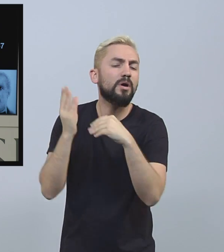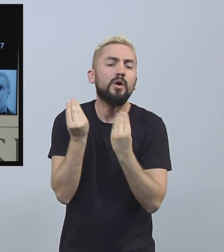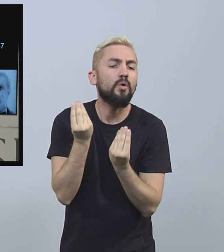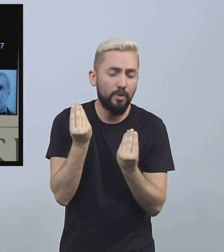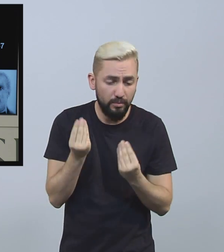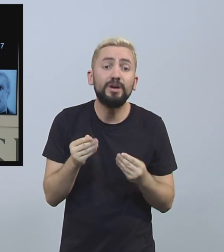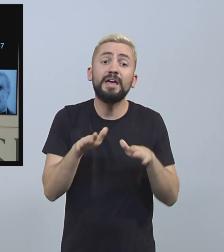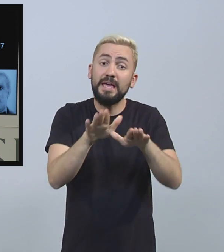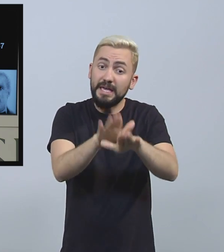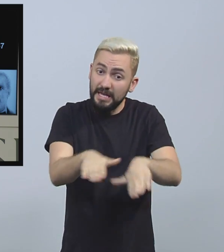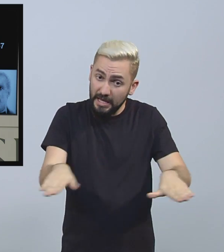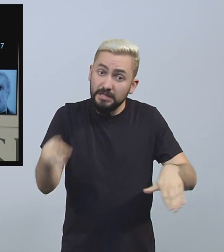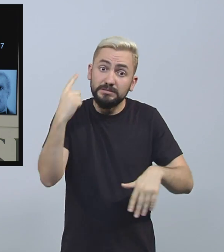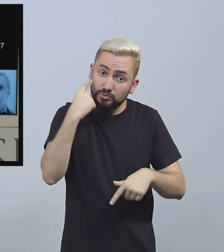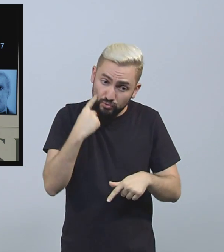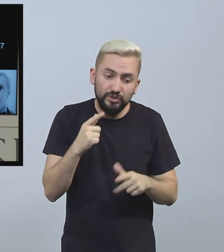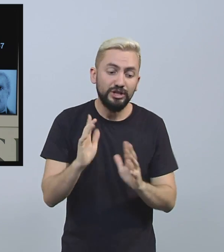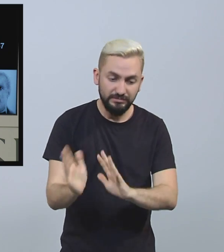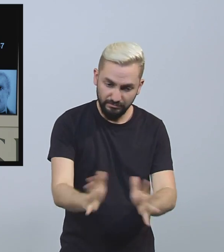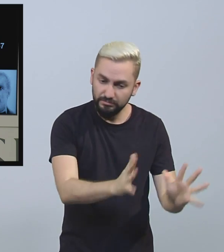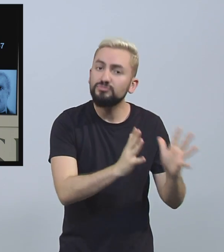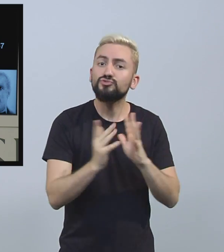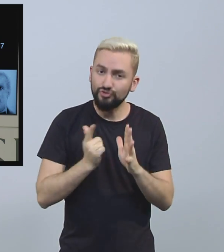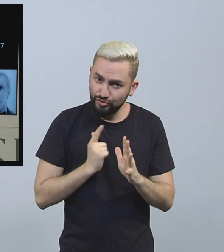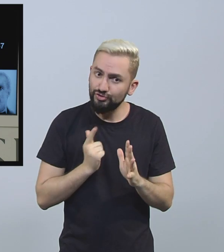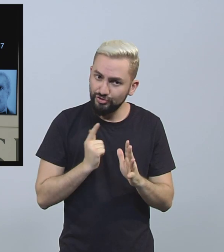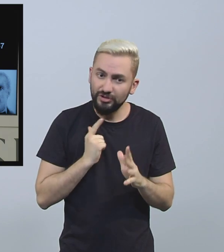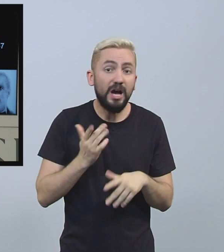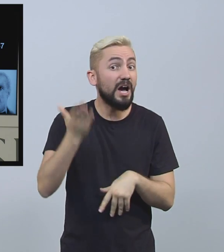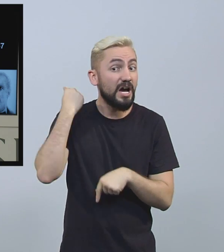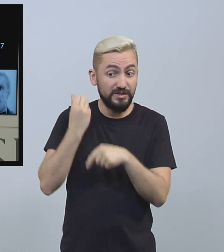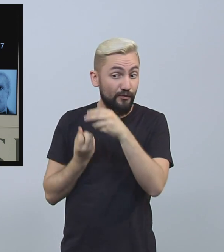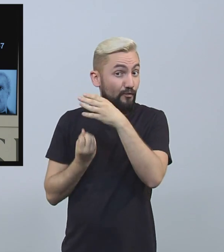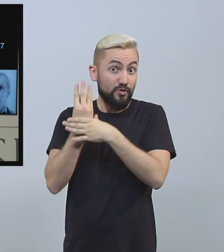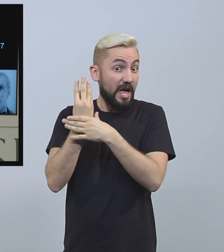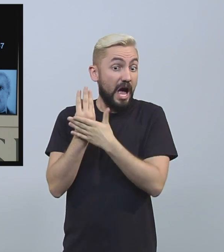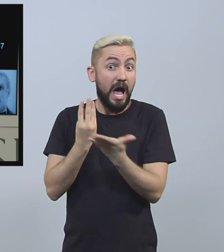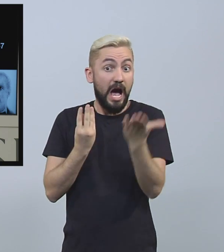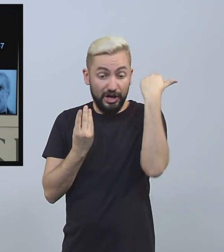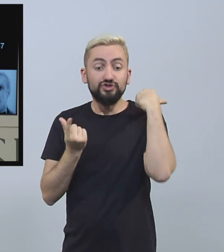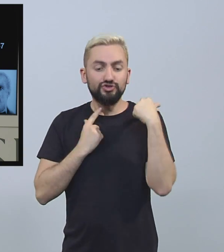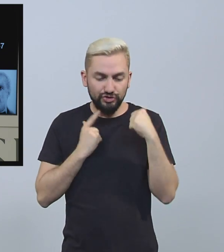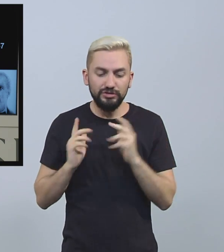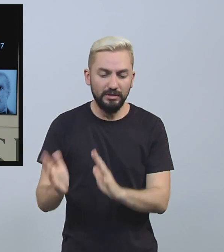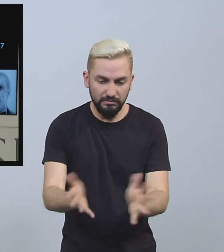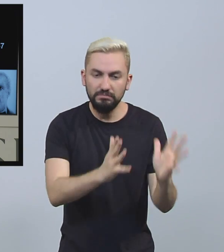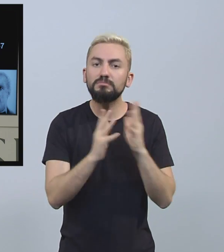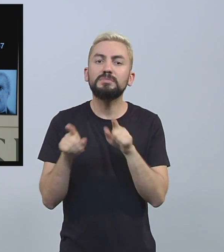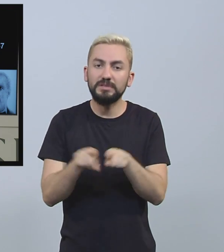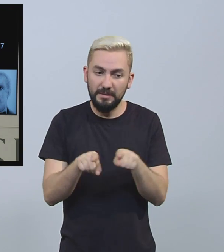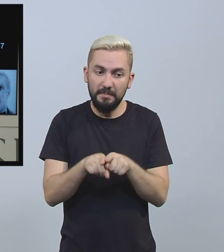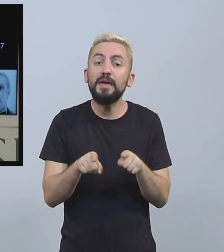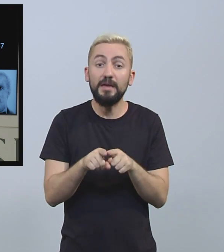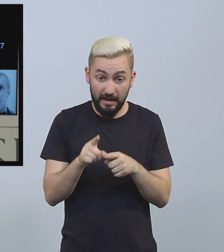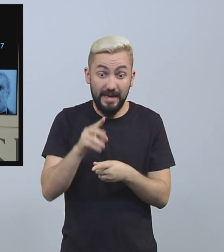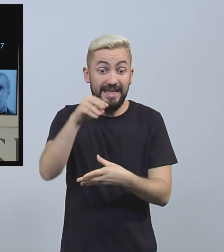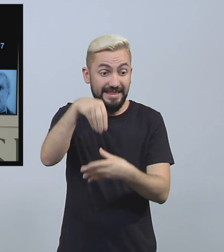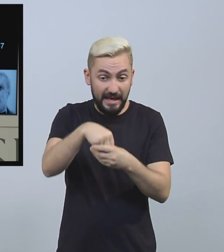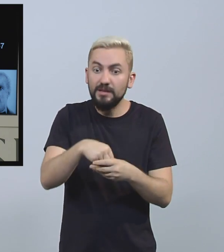as crianças surdas já usavam antes da fundação do INES e que levaram para o